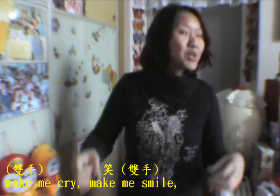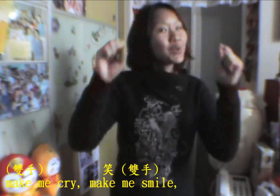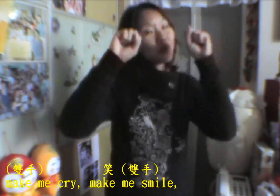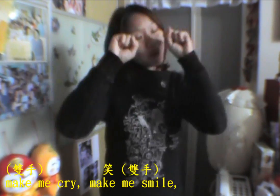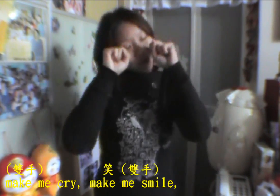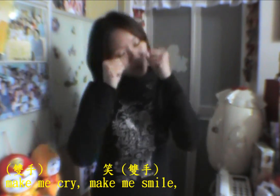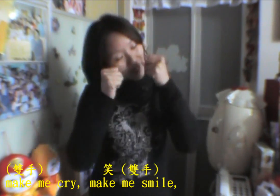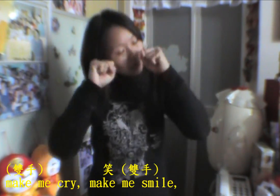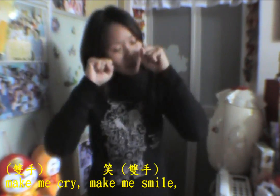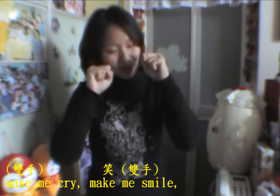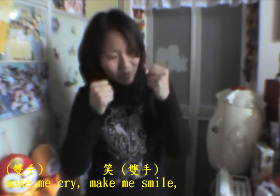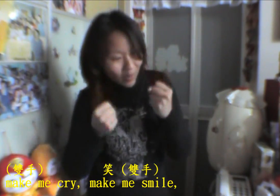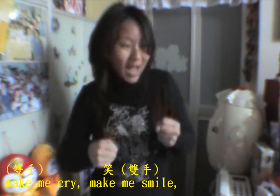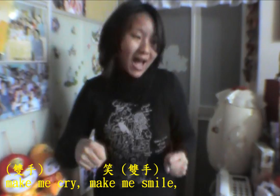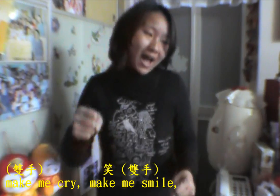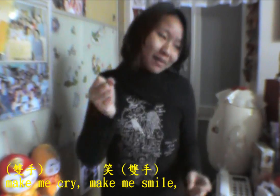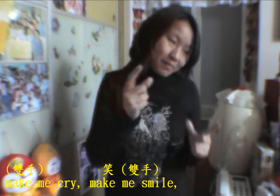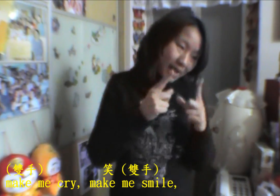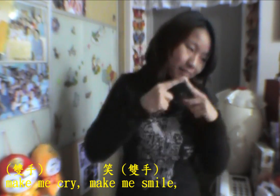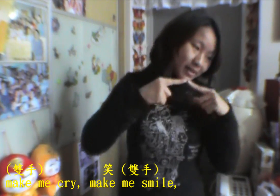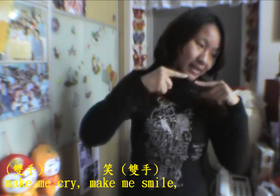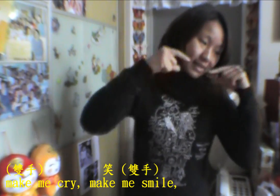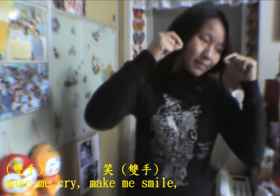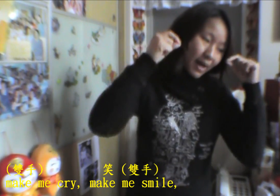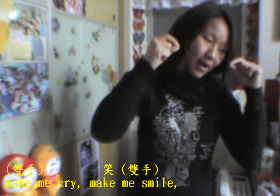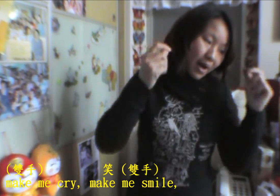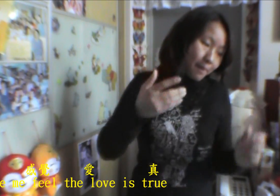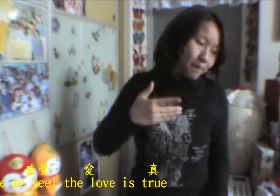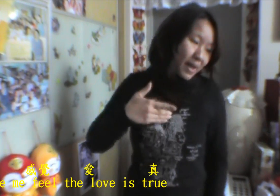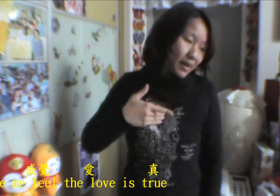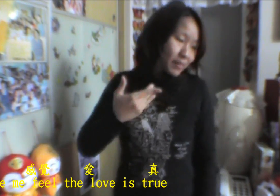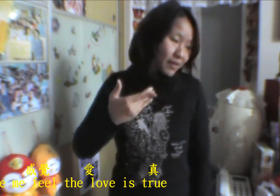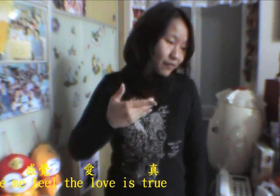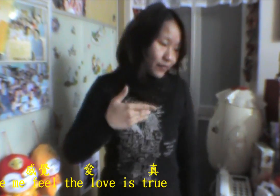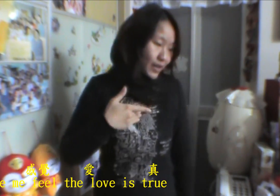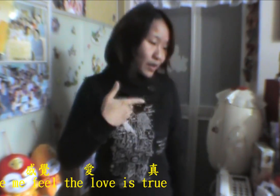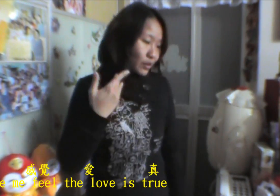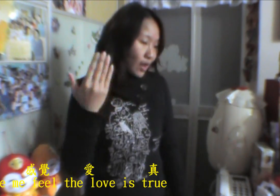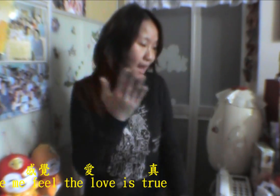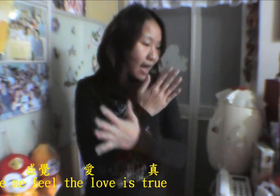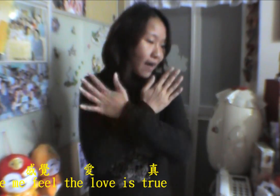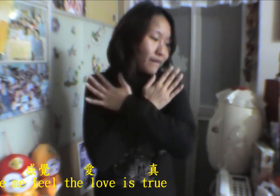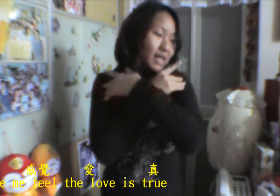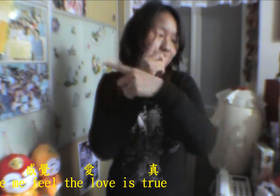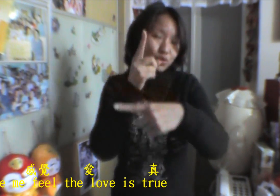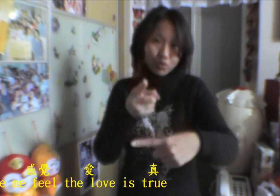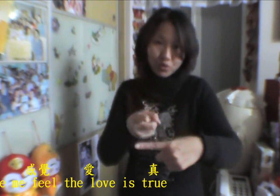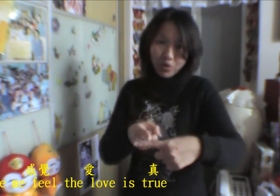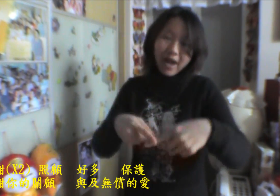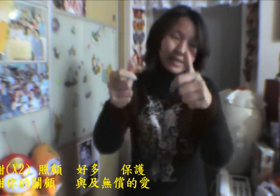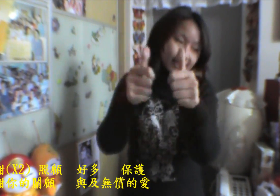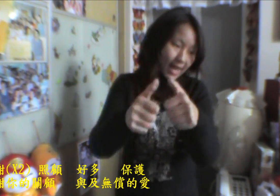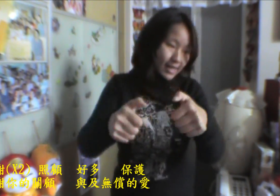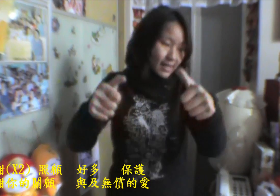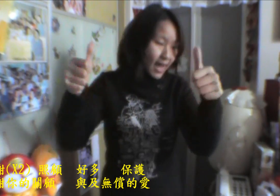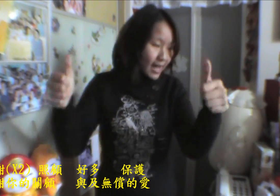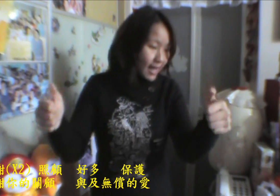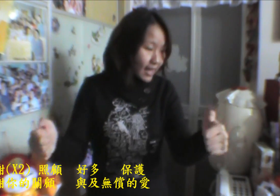You make me cry, make me smile, make me feel the love is true。謝謝你